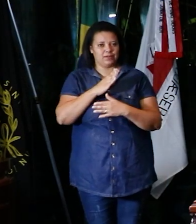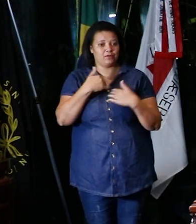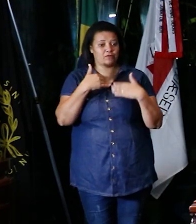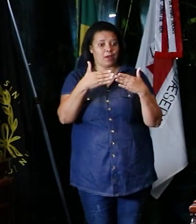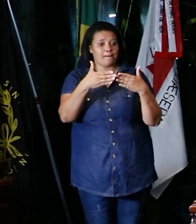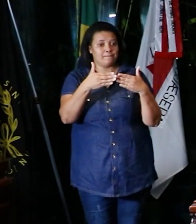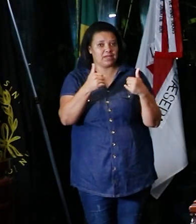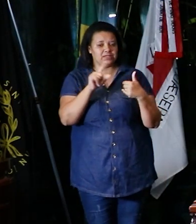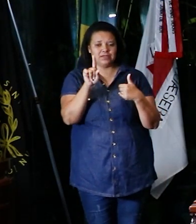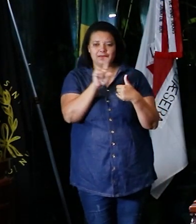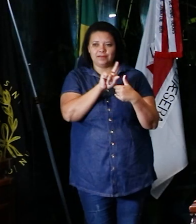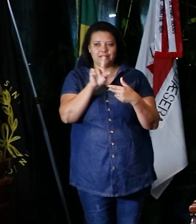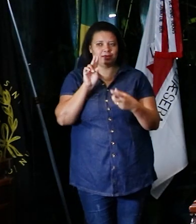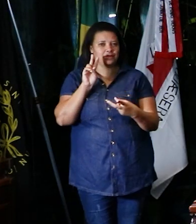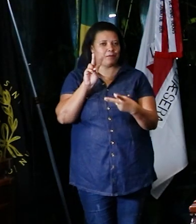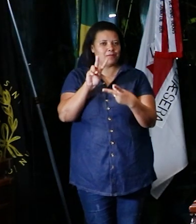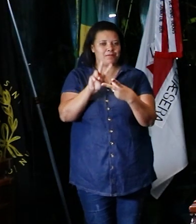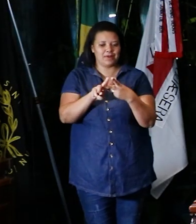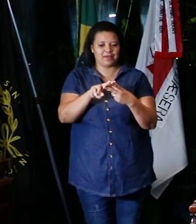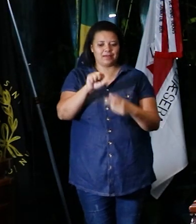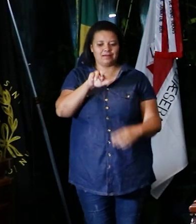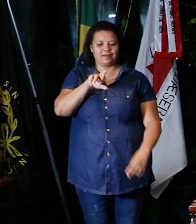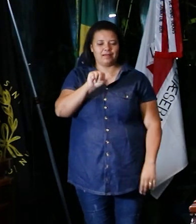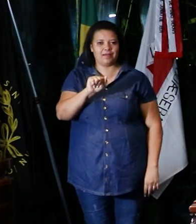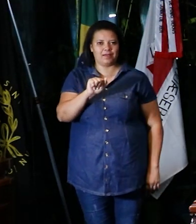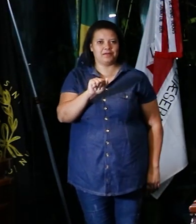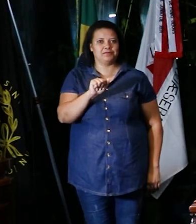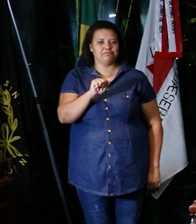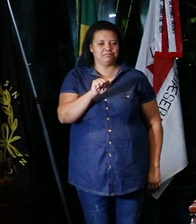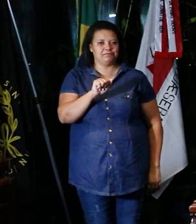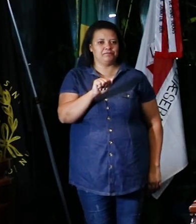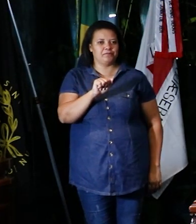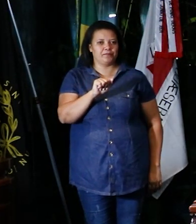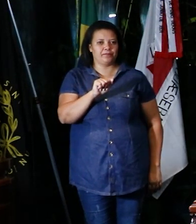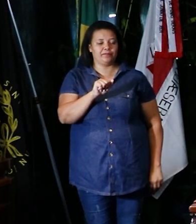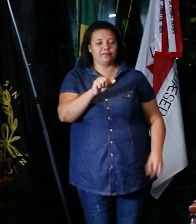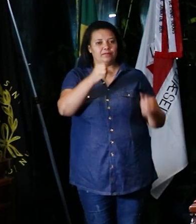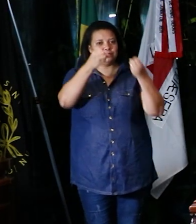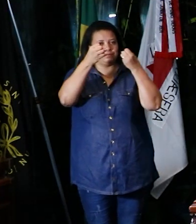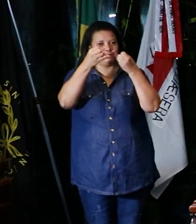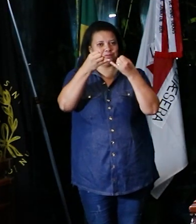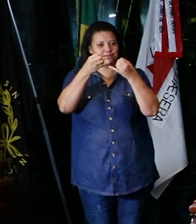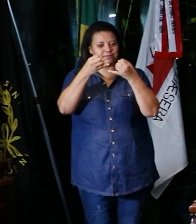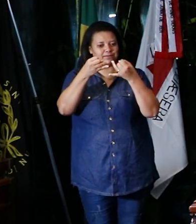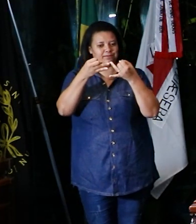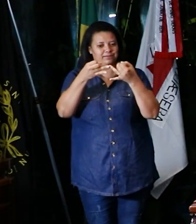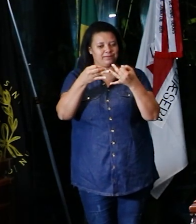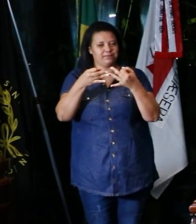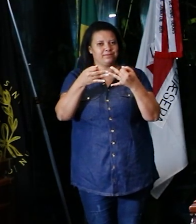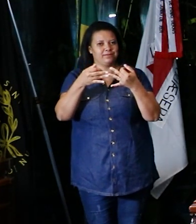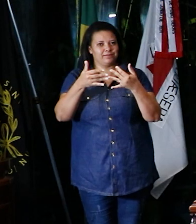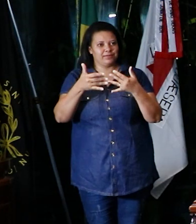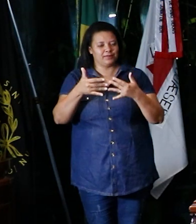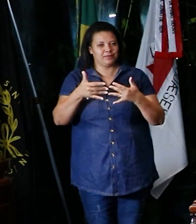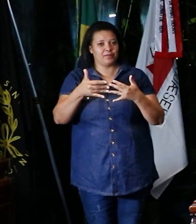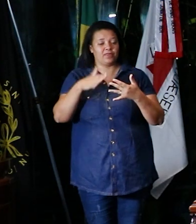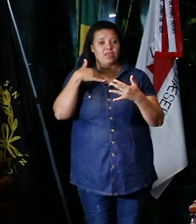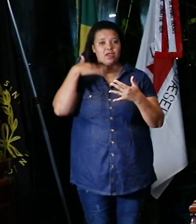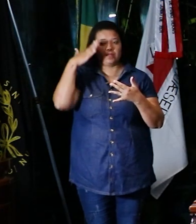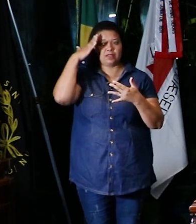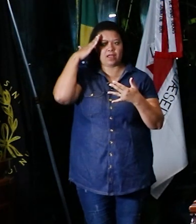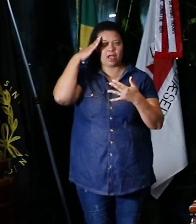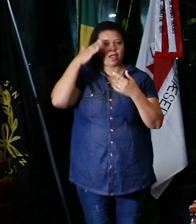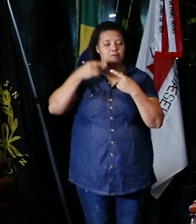Não prenda Nara Leão. E olha como ele vai argumentando. Soube que a guerra,